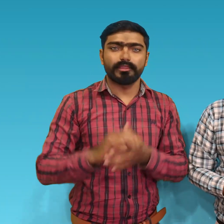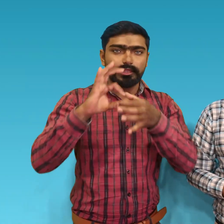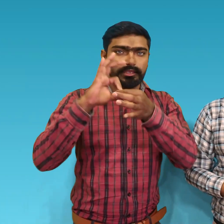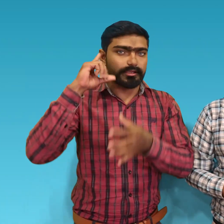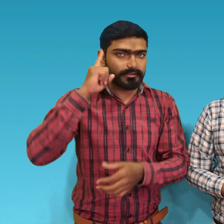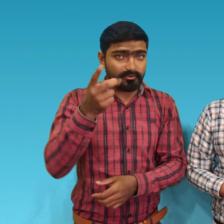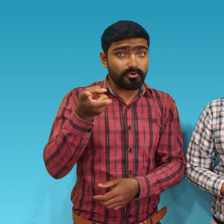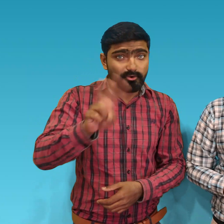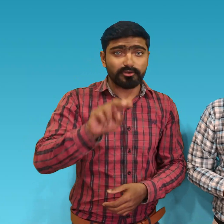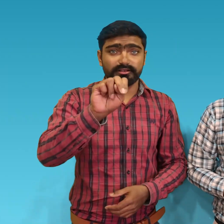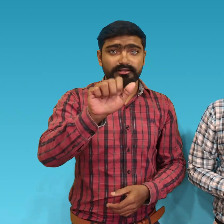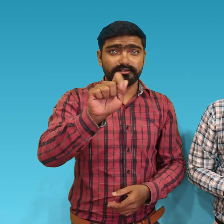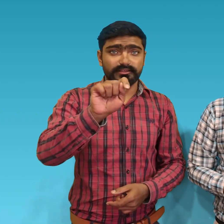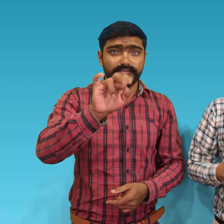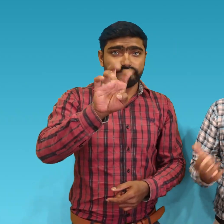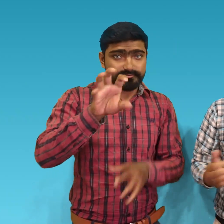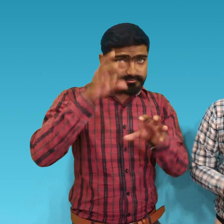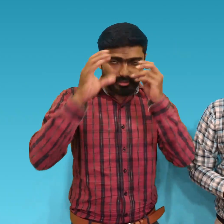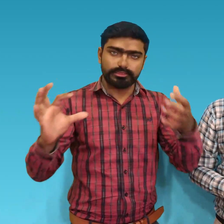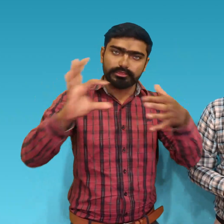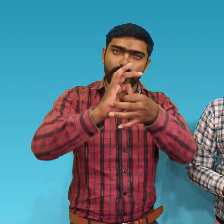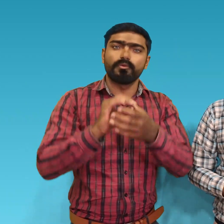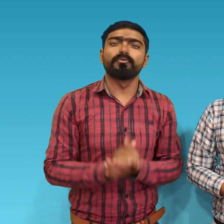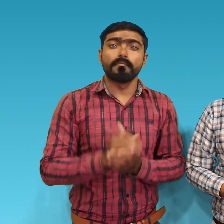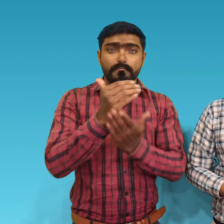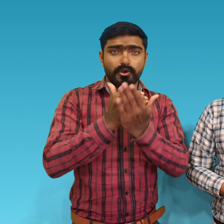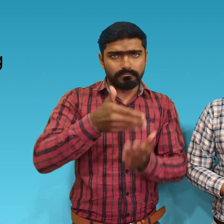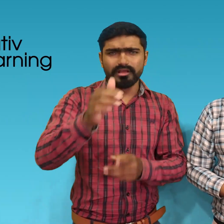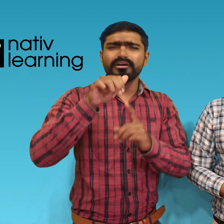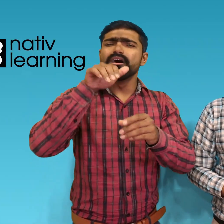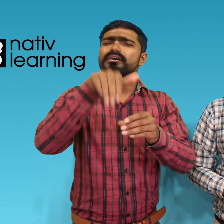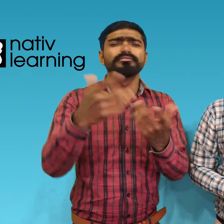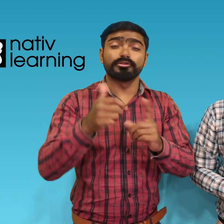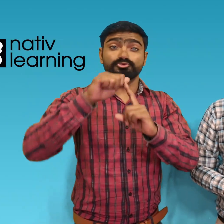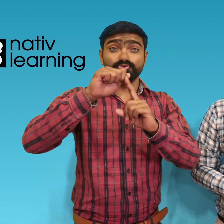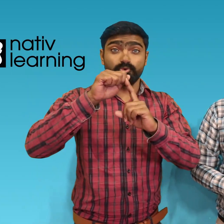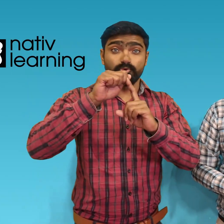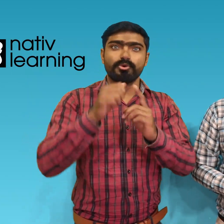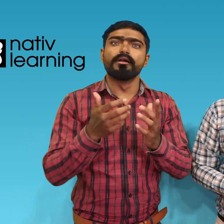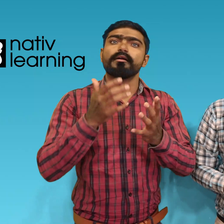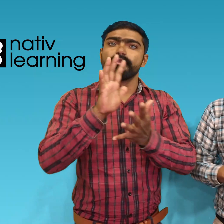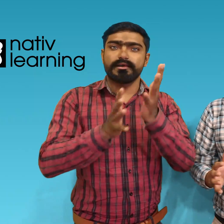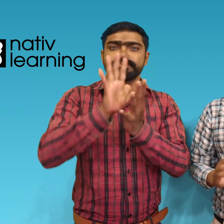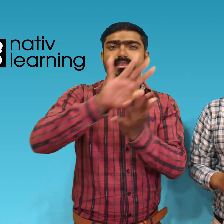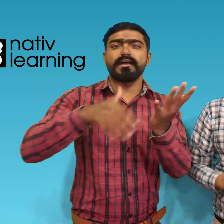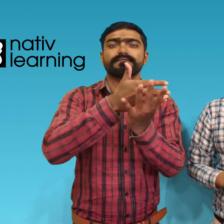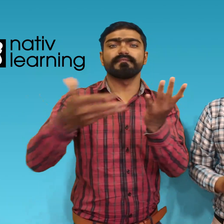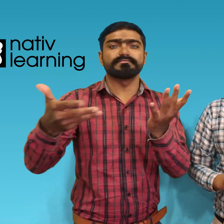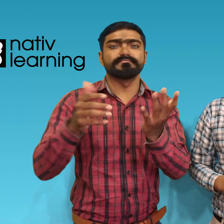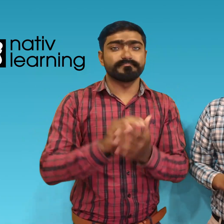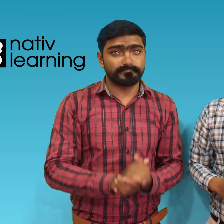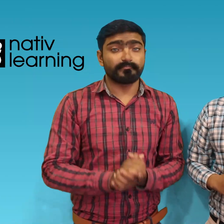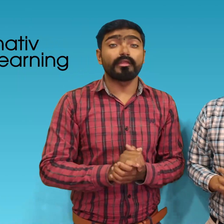minorities and made sure that they feel included. इसी दिन के ऑनर में ConnectHear and Nativ Learning have collaborated on the importance of